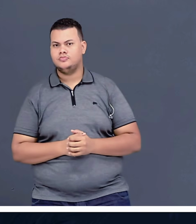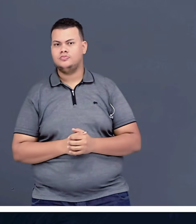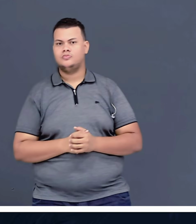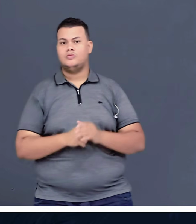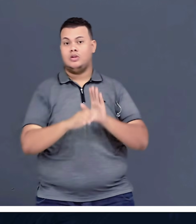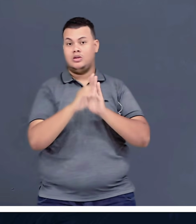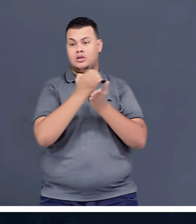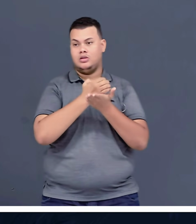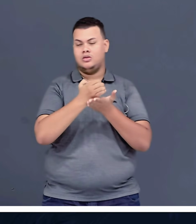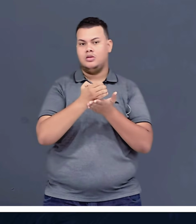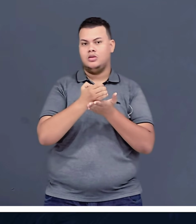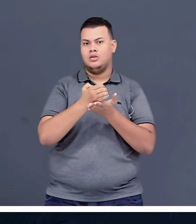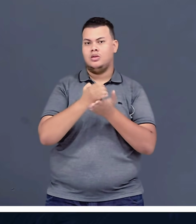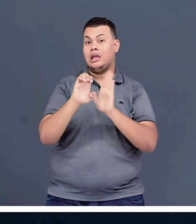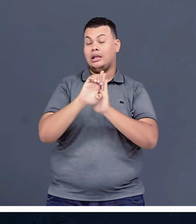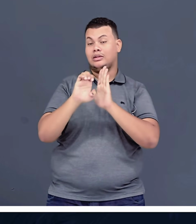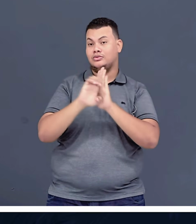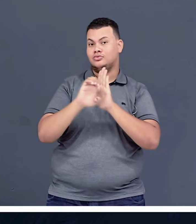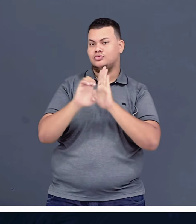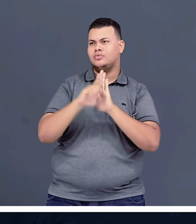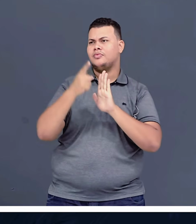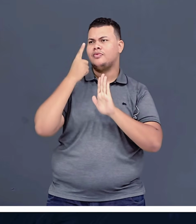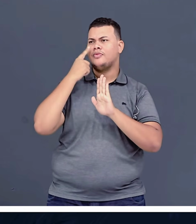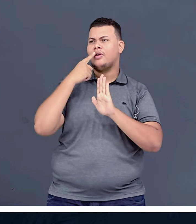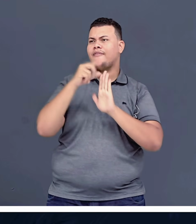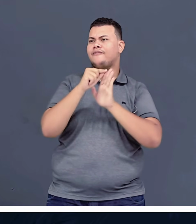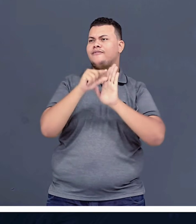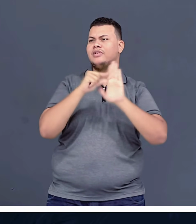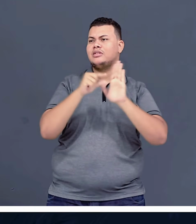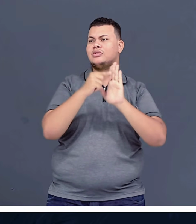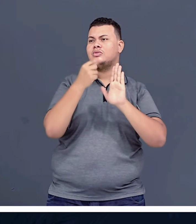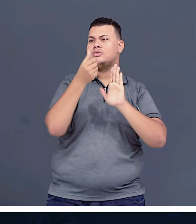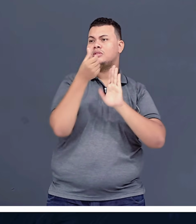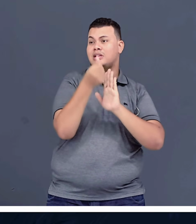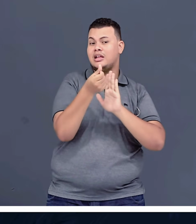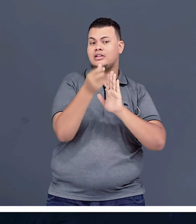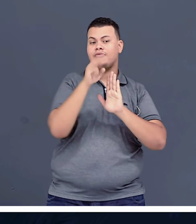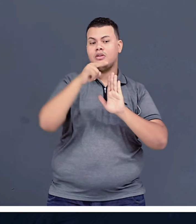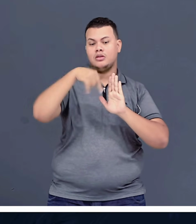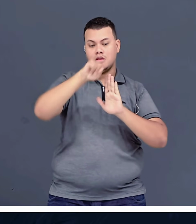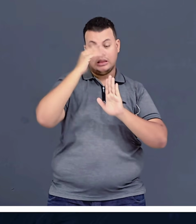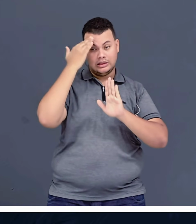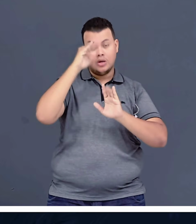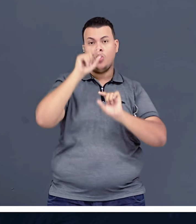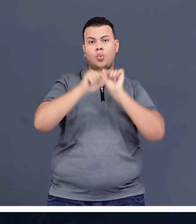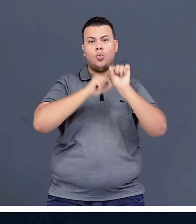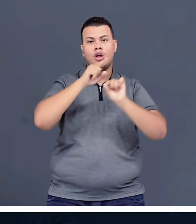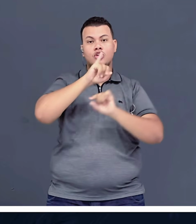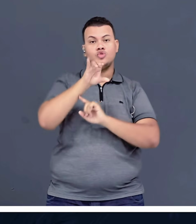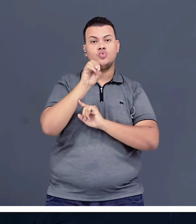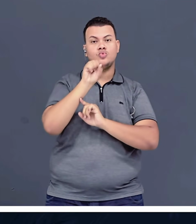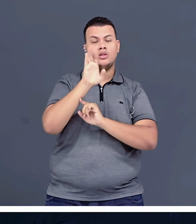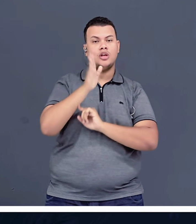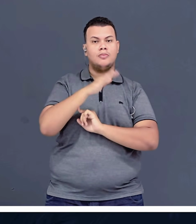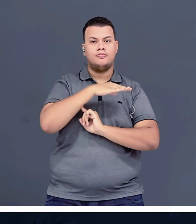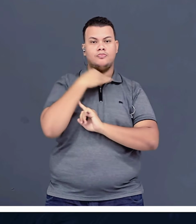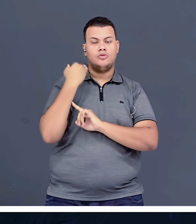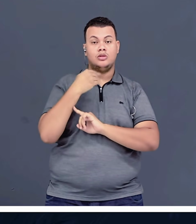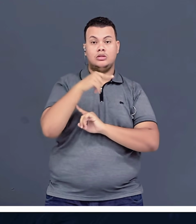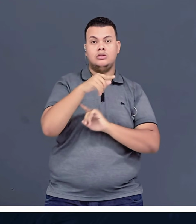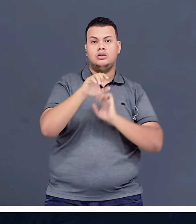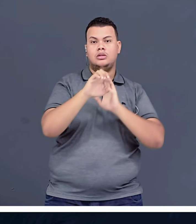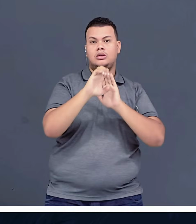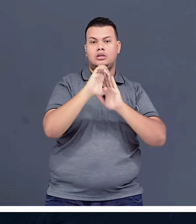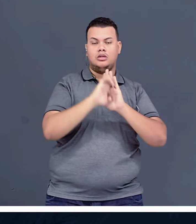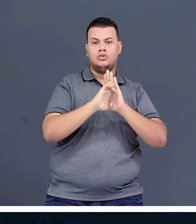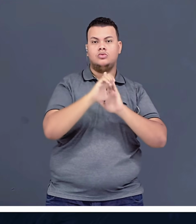capítulo 1, versículo 7. Aliás, vamos ler do versículo 6, porque aí vai dar a noção que José já tinha morrido, né? Versículo 6 do